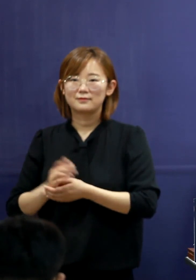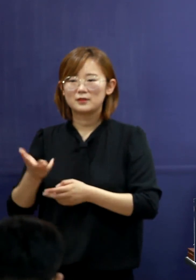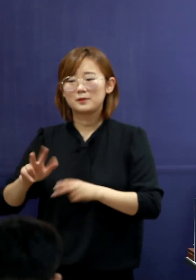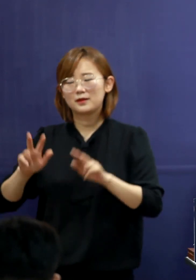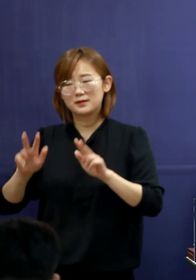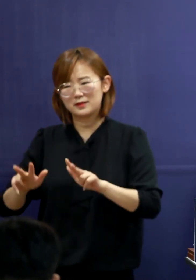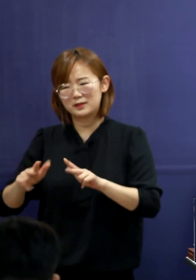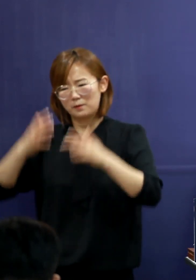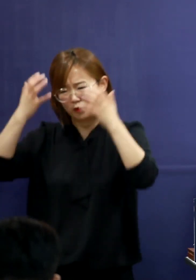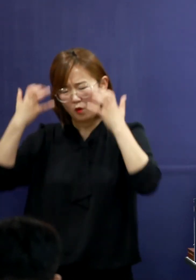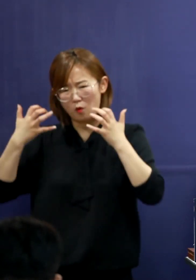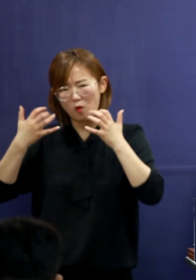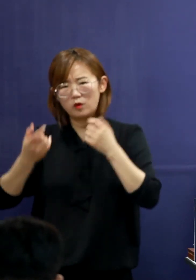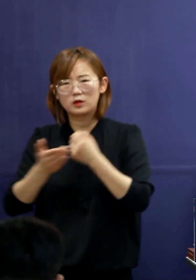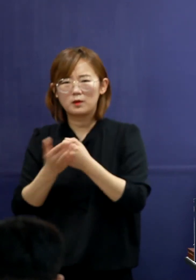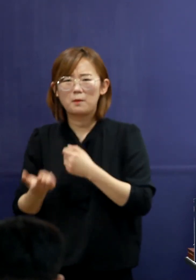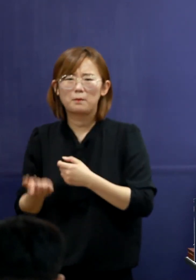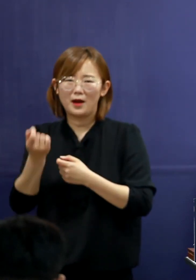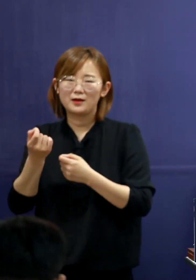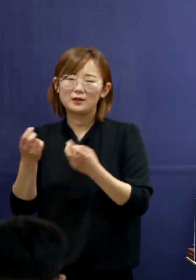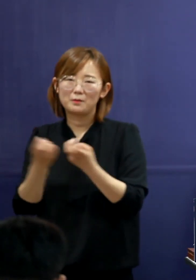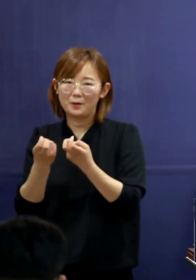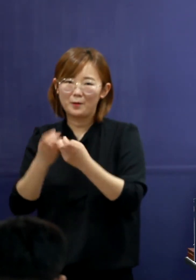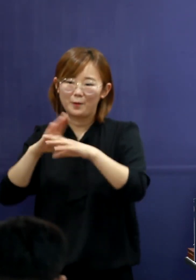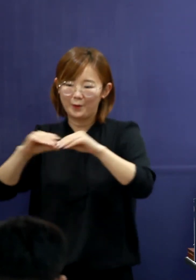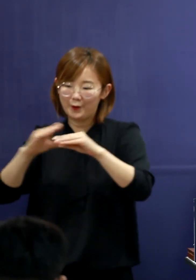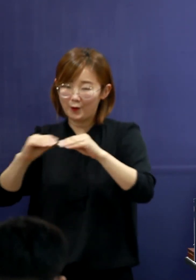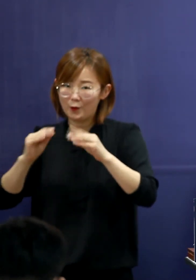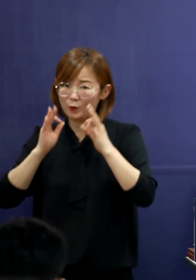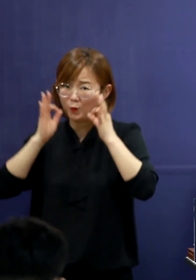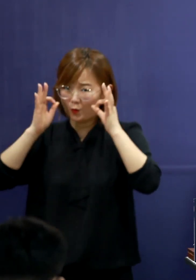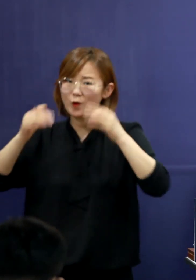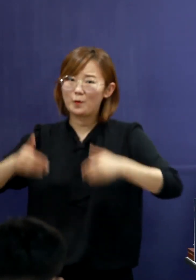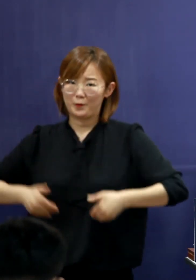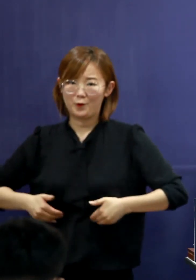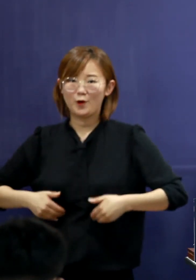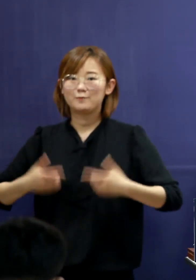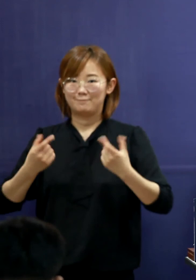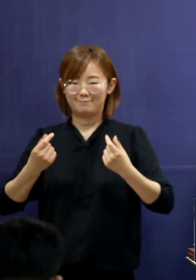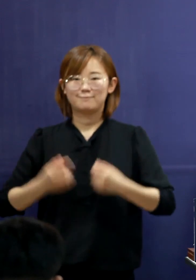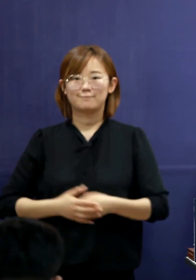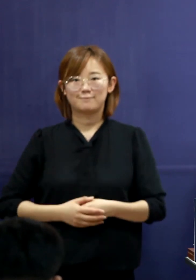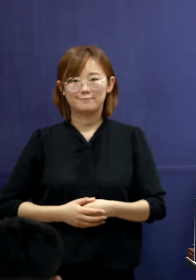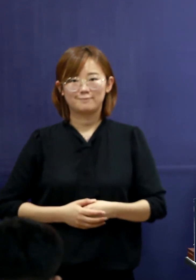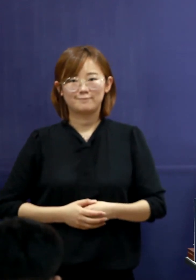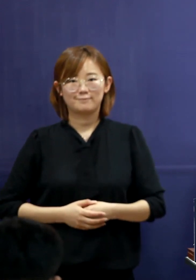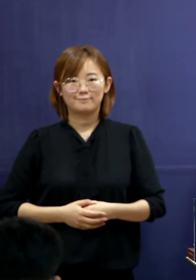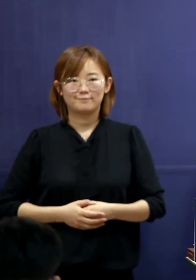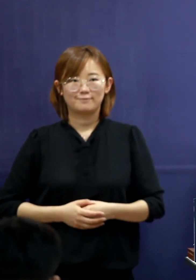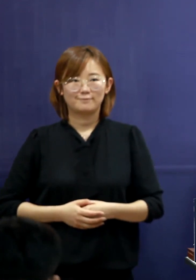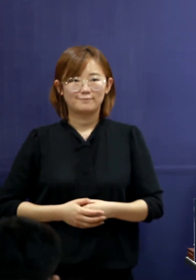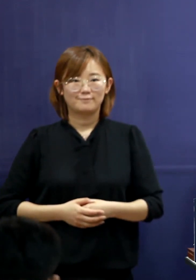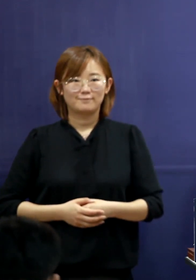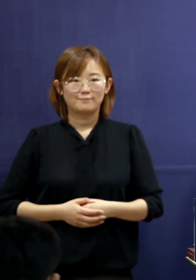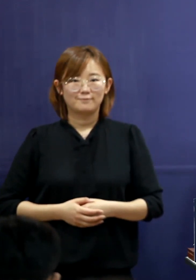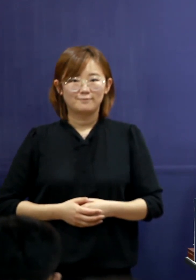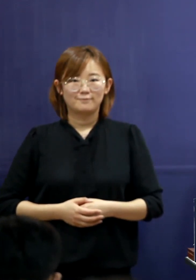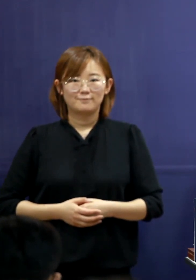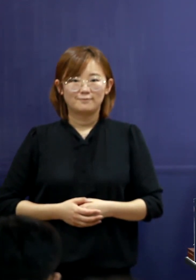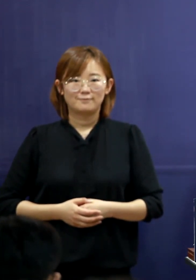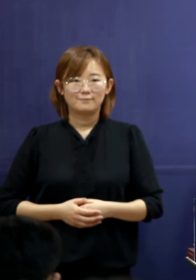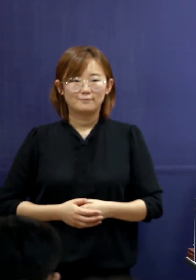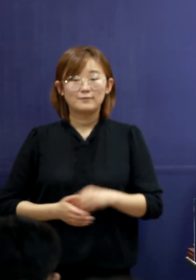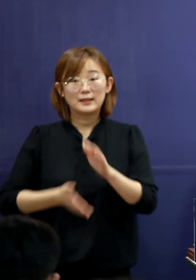급한 부분이 있고 그래서 서둘러서 대책을 강구하도록 그렇게 하겠습니다. 네, 안내 말씀드리겠습니다.